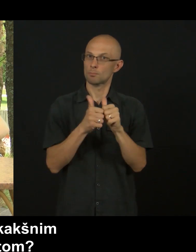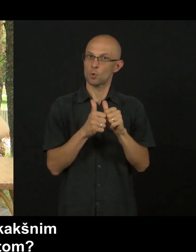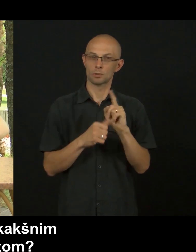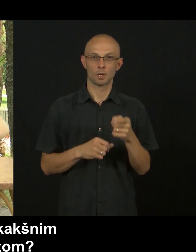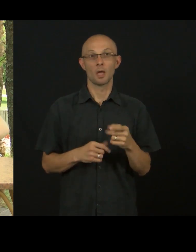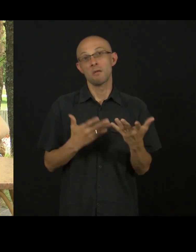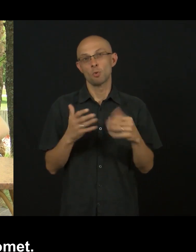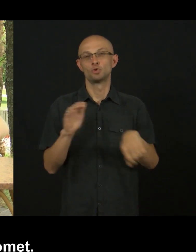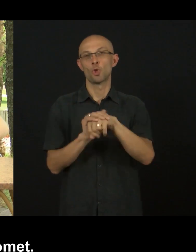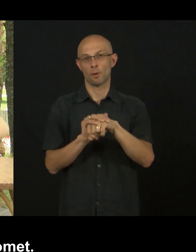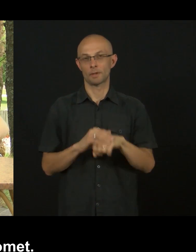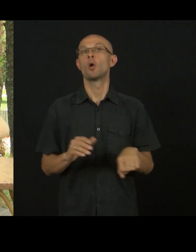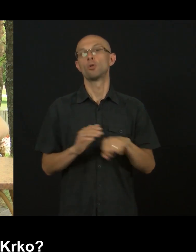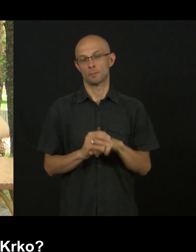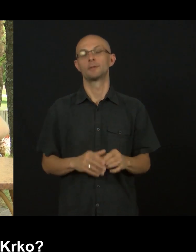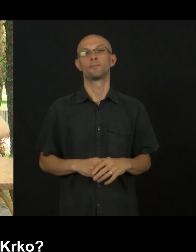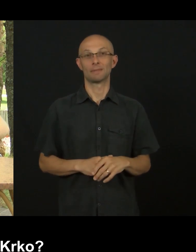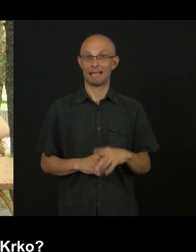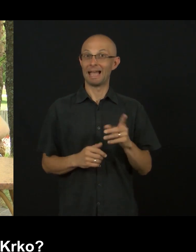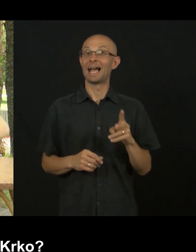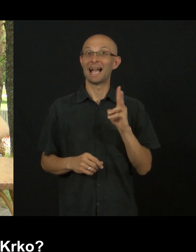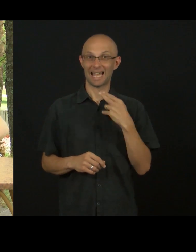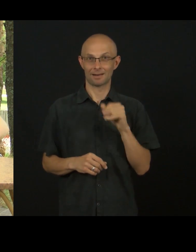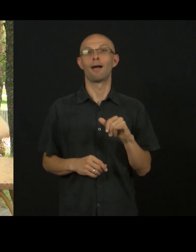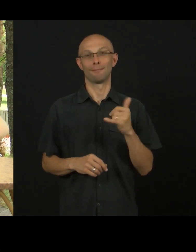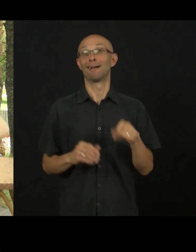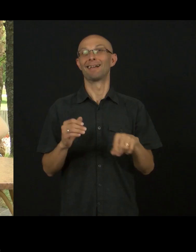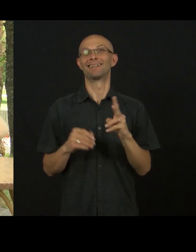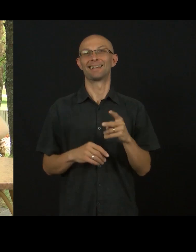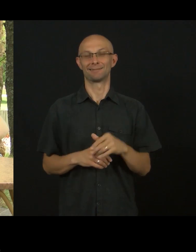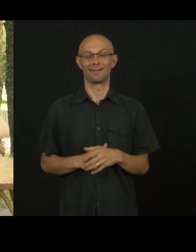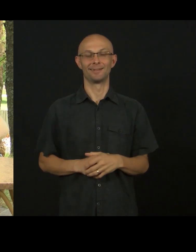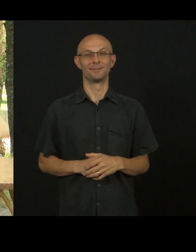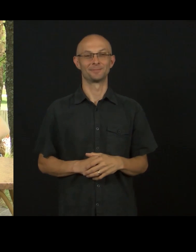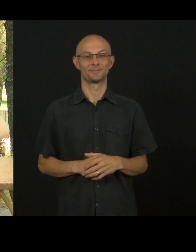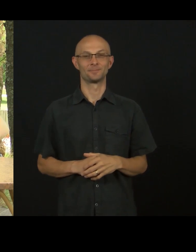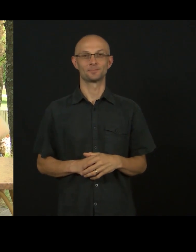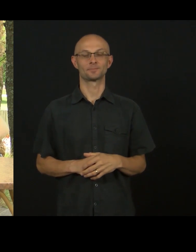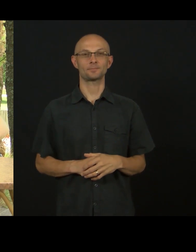ukvarjal? Mogoče nogomet. Nogomet. Yeah. Za Krko? Za Krko.